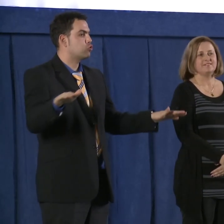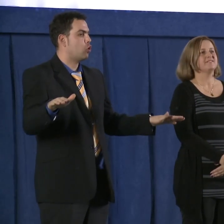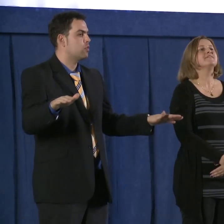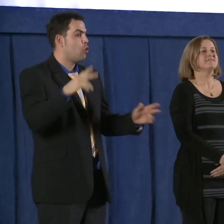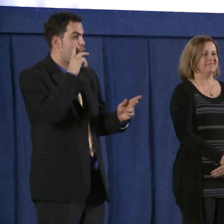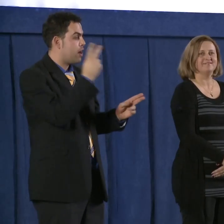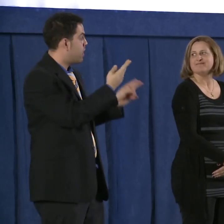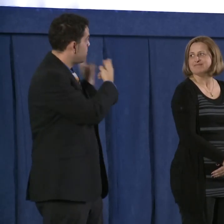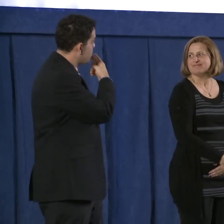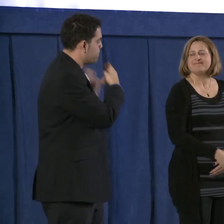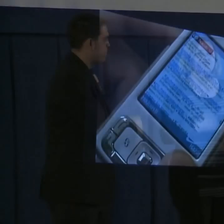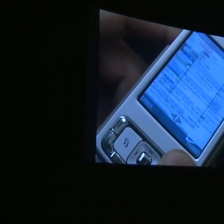gluhe in naglušne Ljubljana.